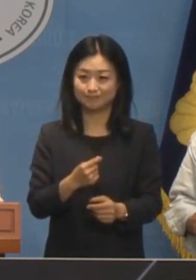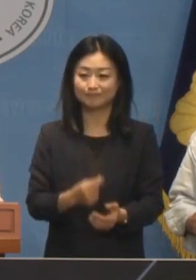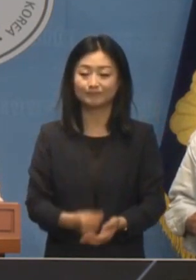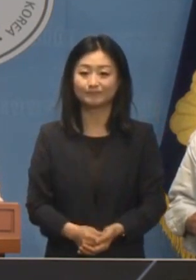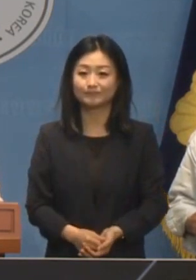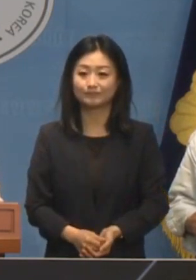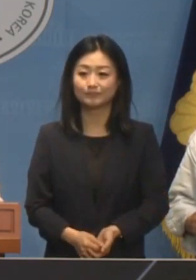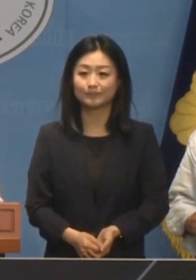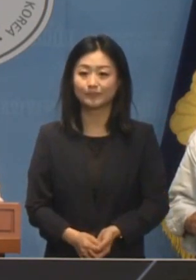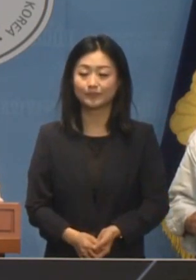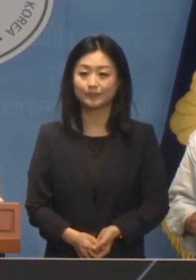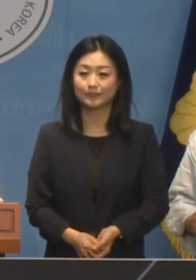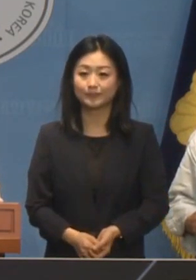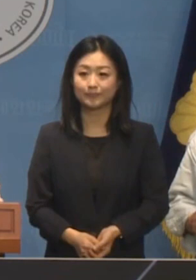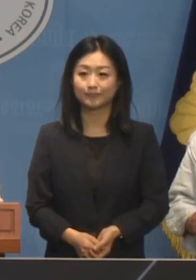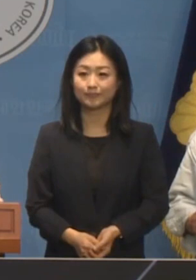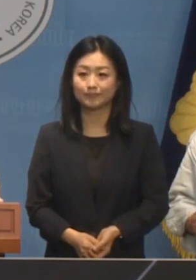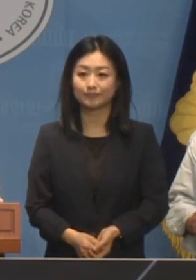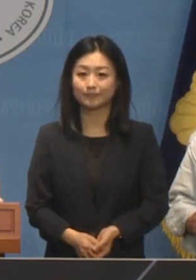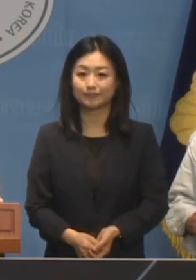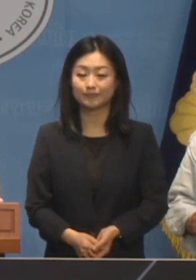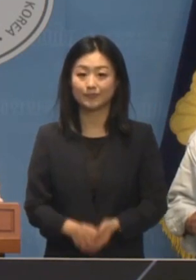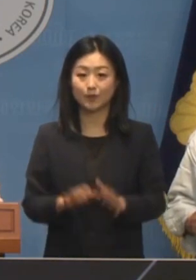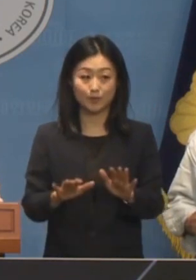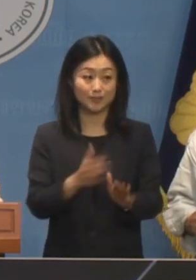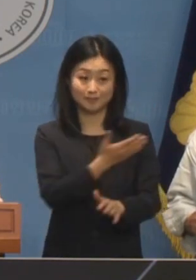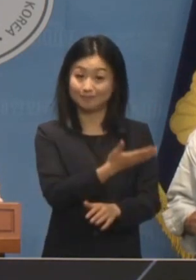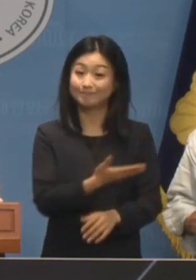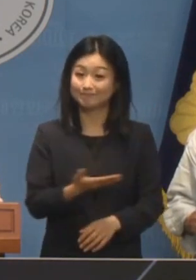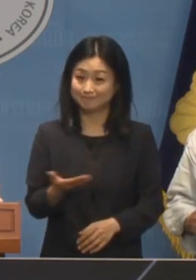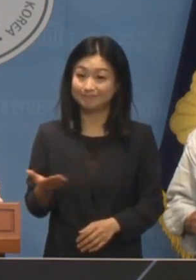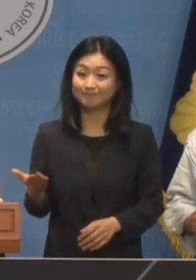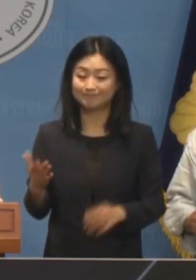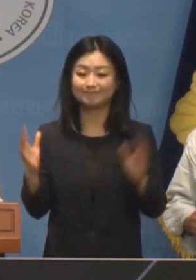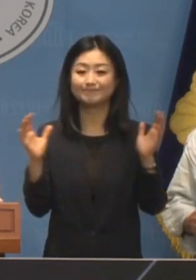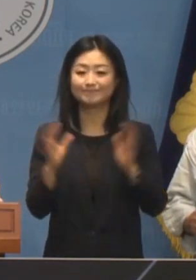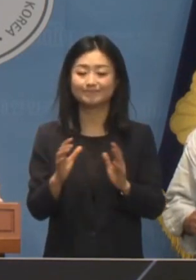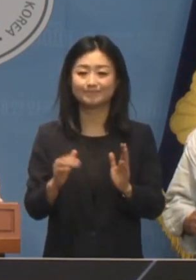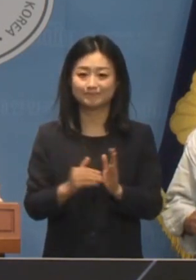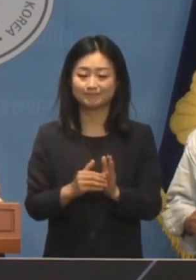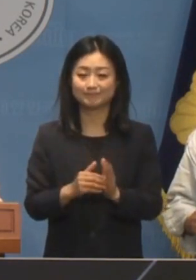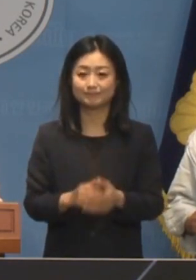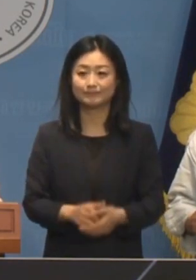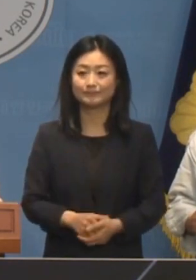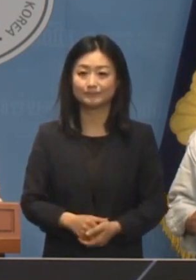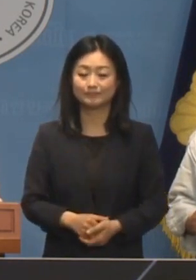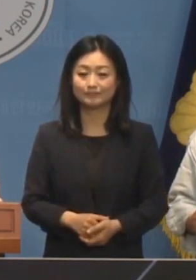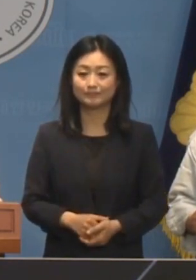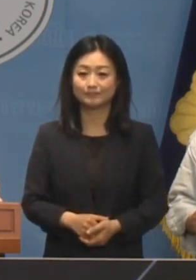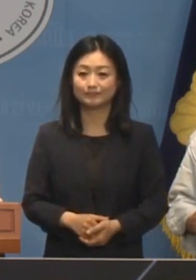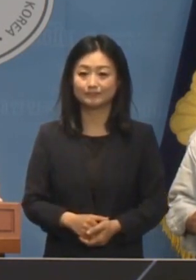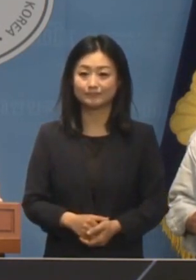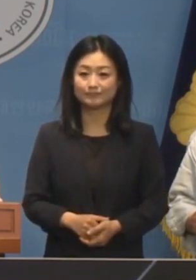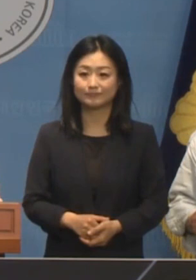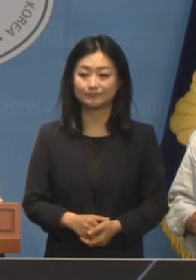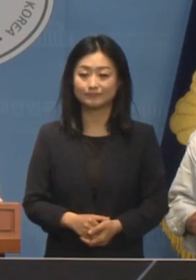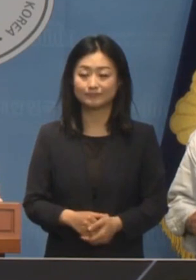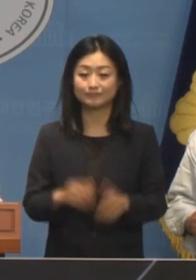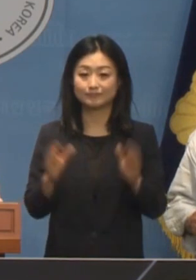그 후보자를 적극 지지한다는 기자회견을 개최하기로 했습니다. 여기에는